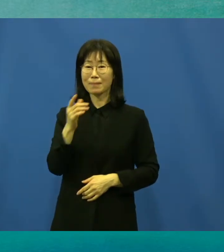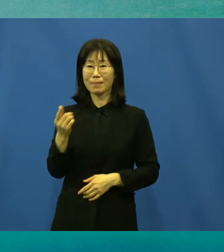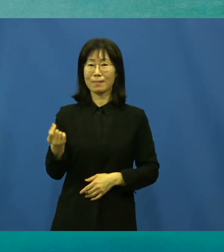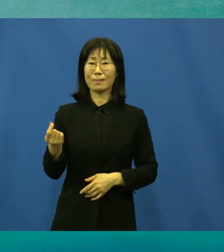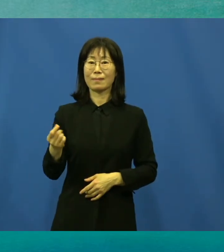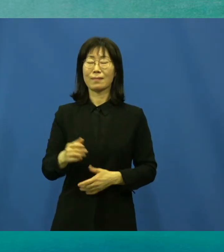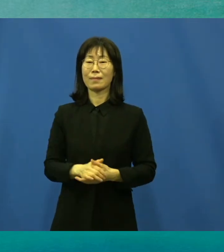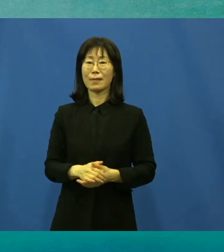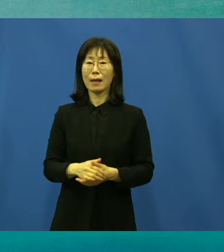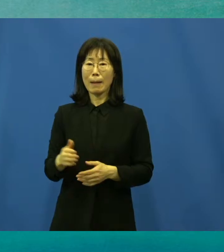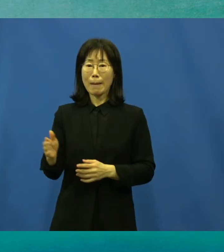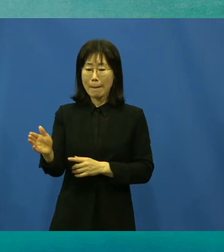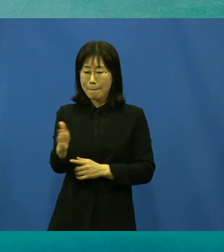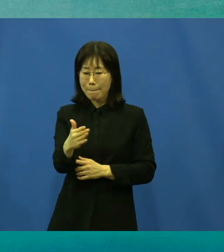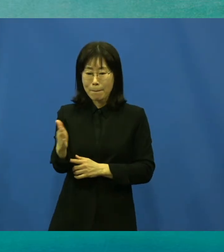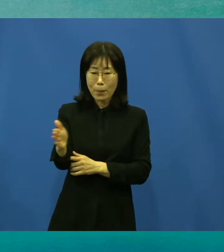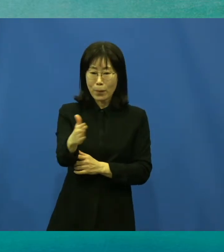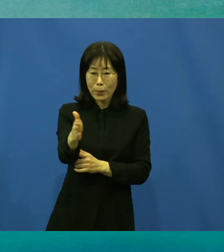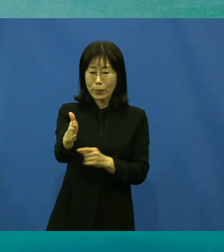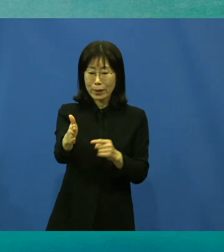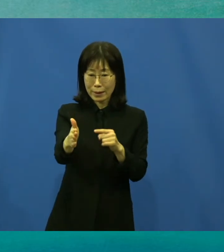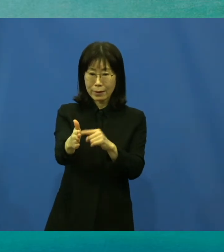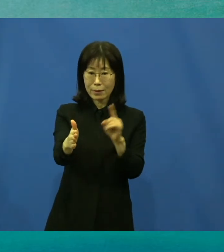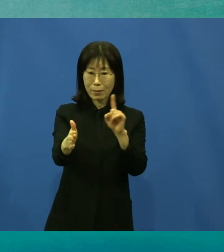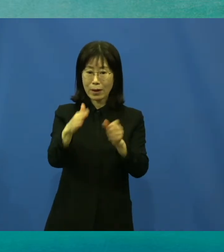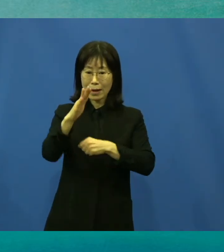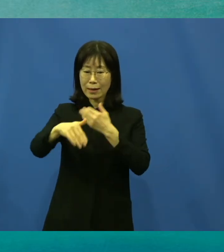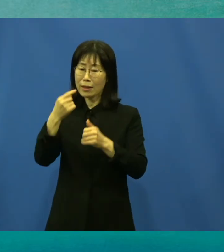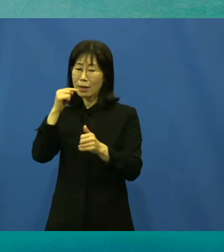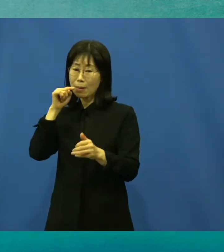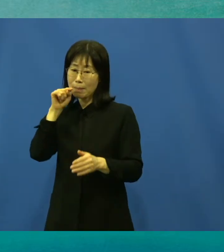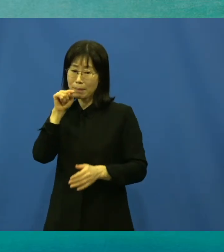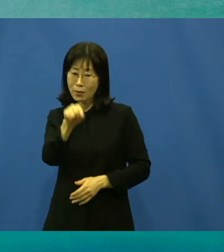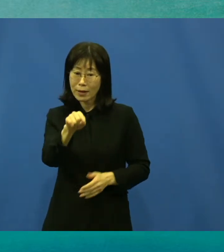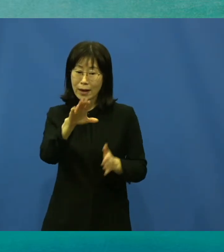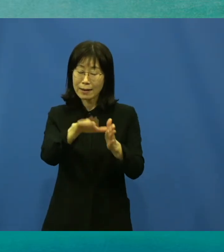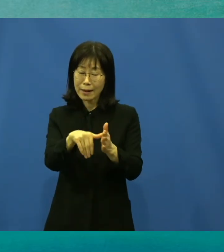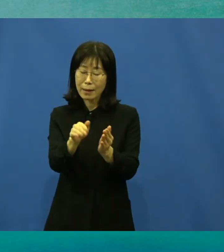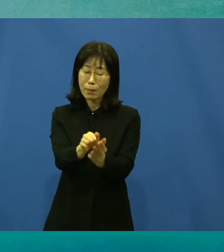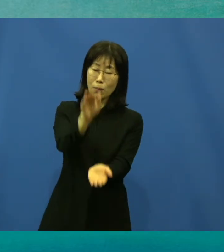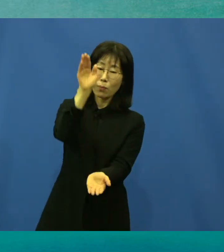물고기는 하나님 명령 없이는 입을 열지 않습니다.